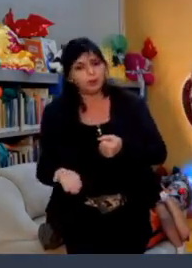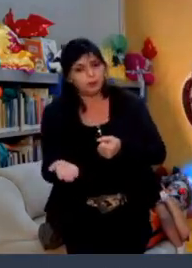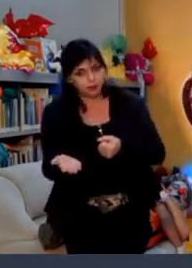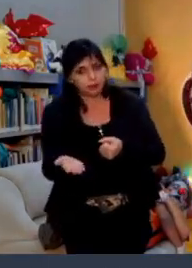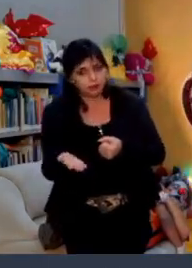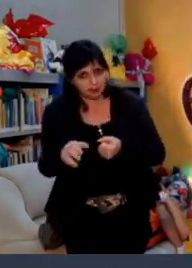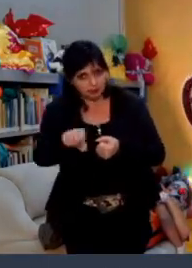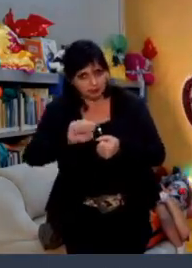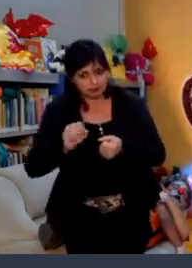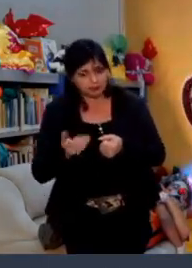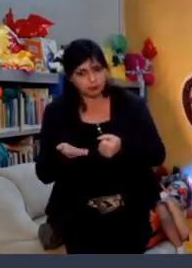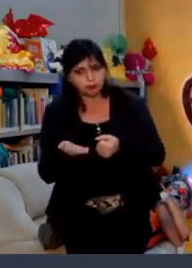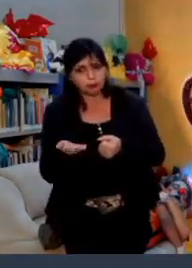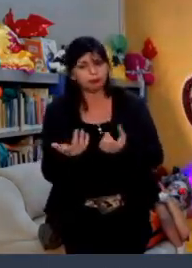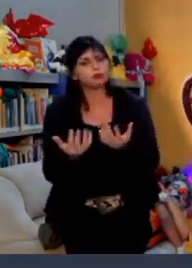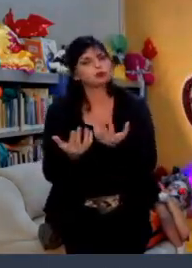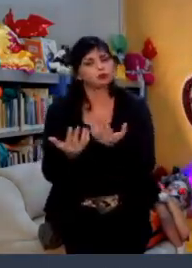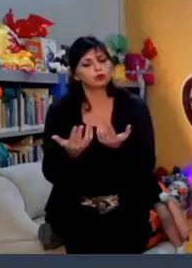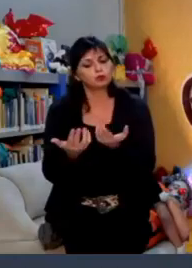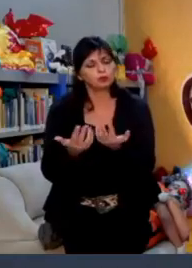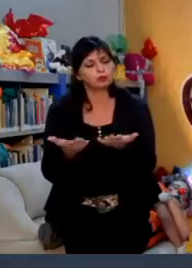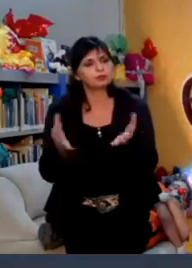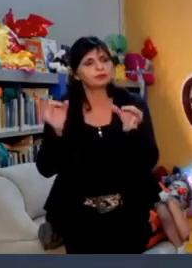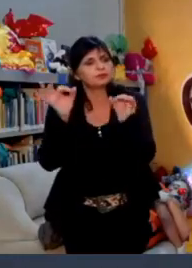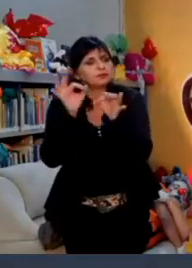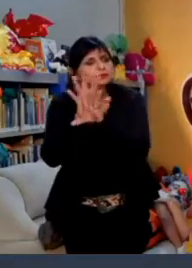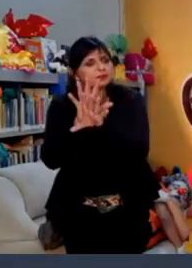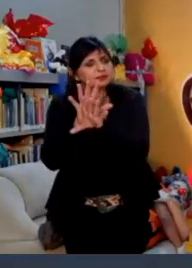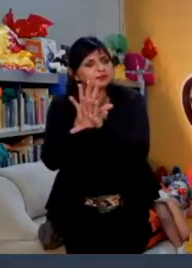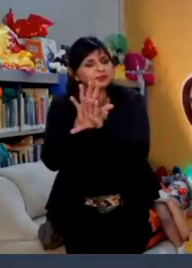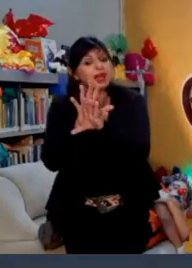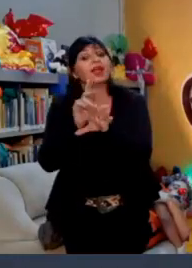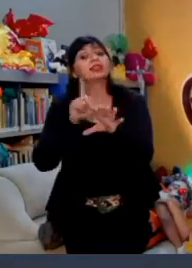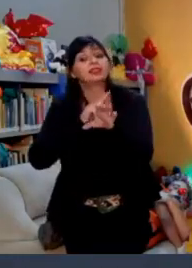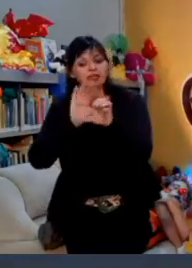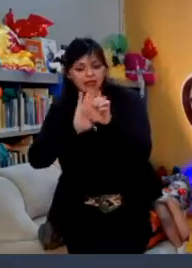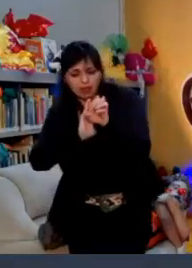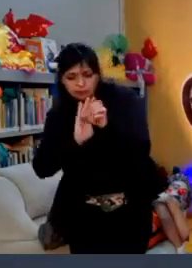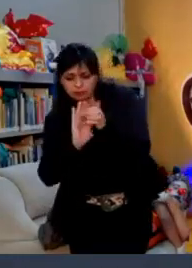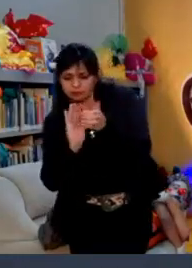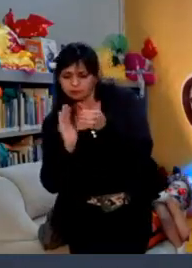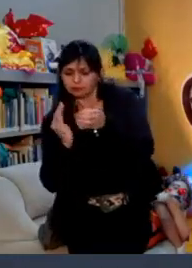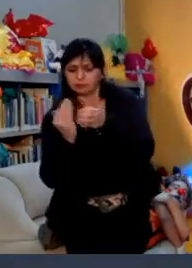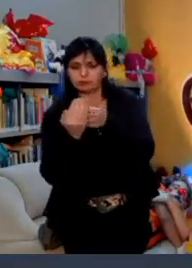Olha só o nome, é baranek. Vejam só, a forminha é fechada